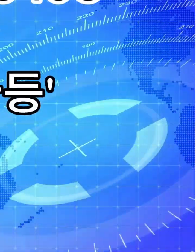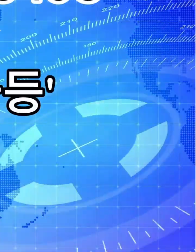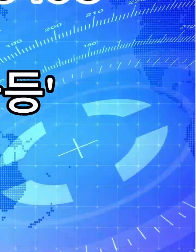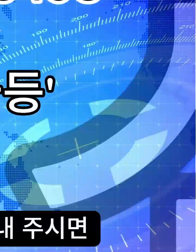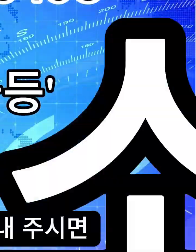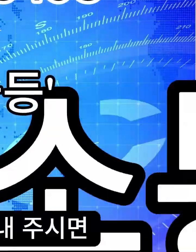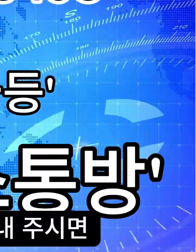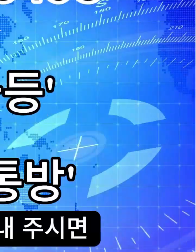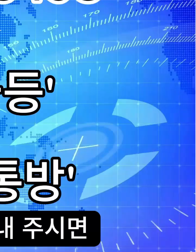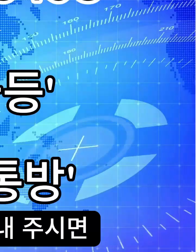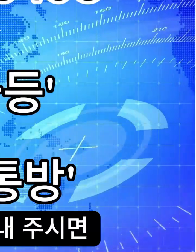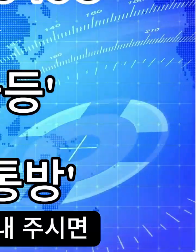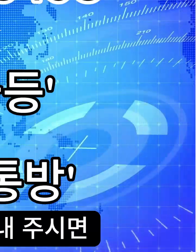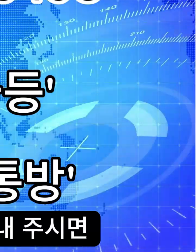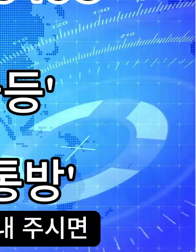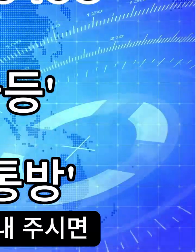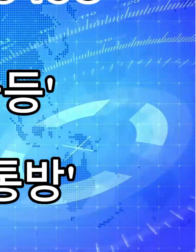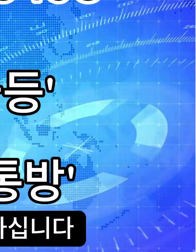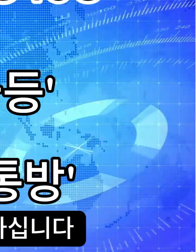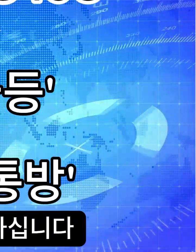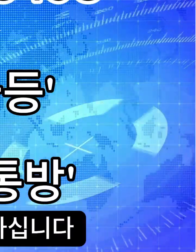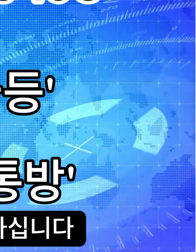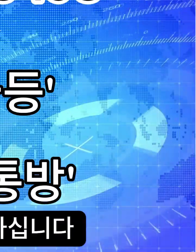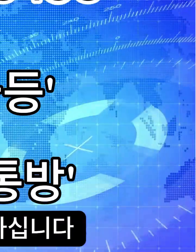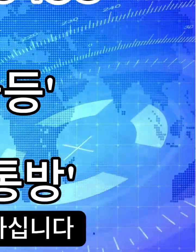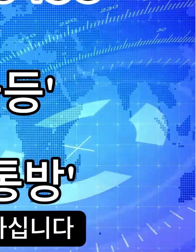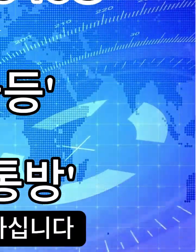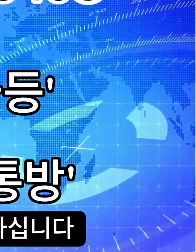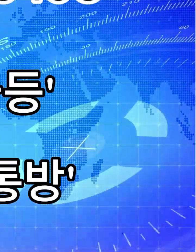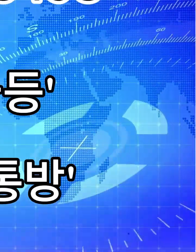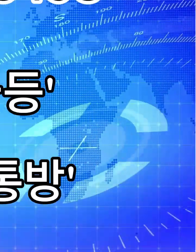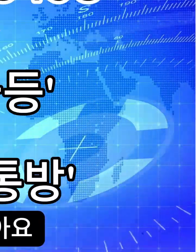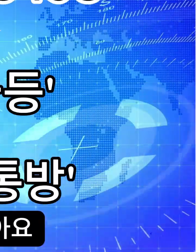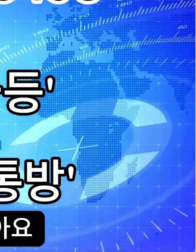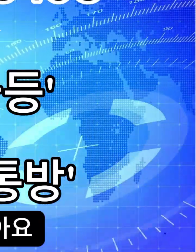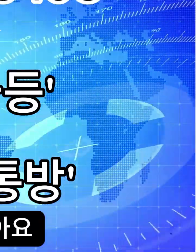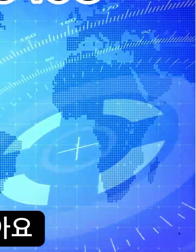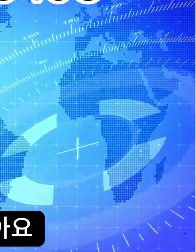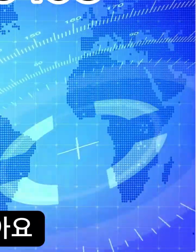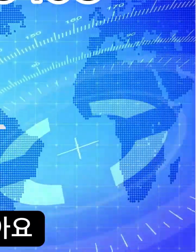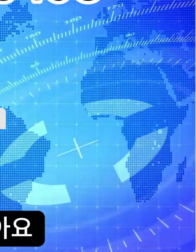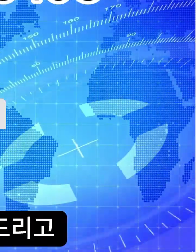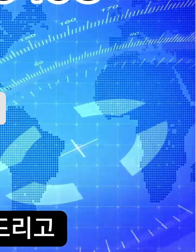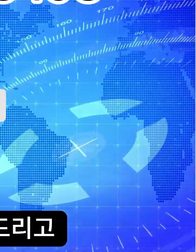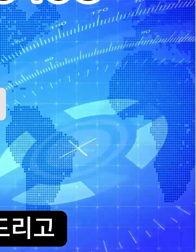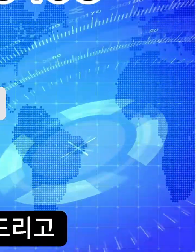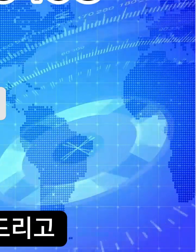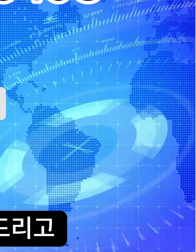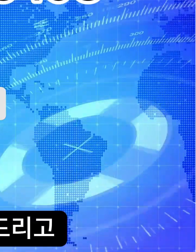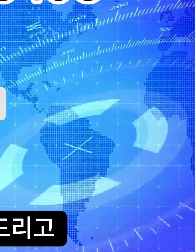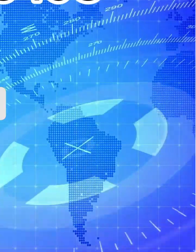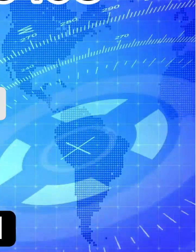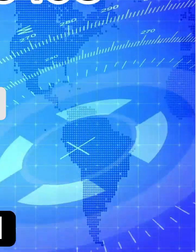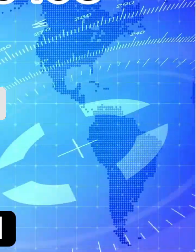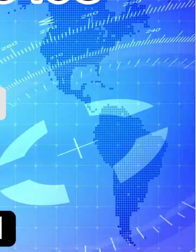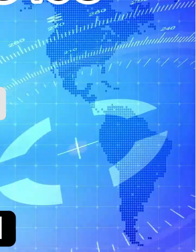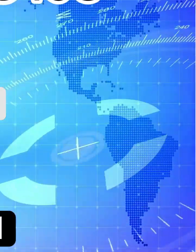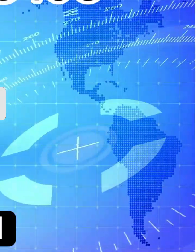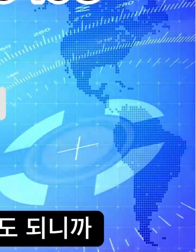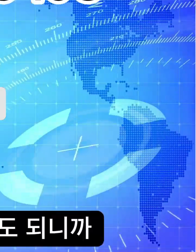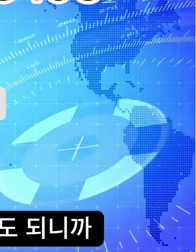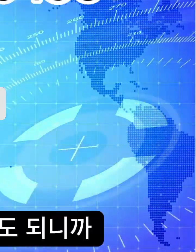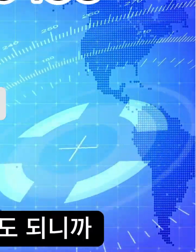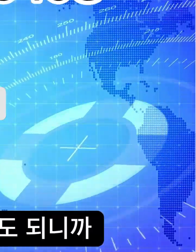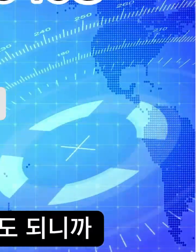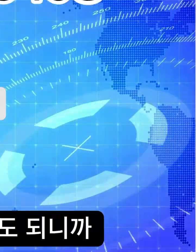급등 또는 소통방이라고 문자 보내주시면 무료로 참여가 가능하십니다. 대신 제 채널 구독, 좋아요, 댓글 한 번씩 부탁드리고 구독은